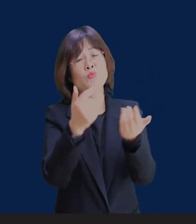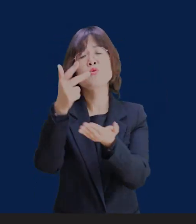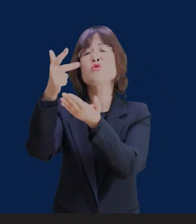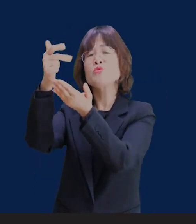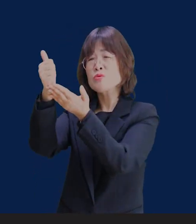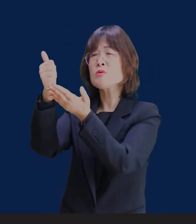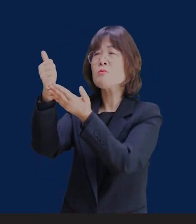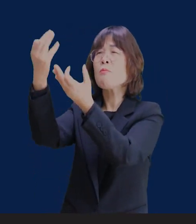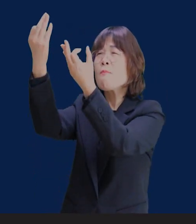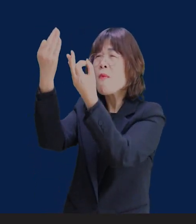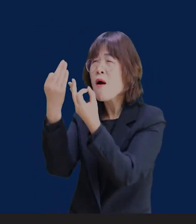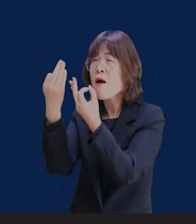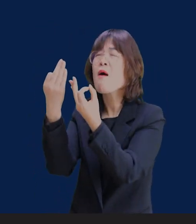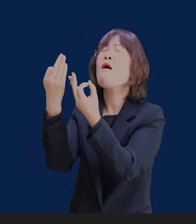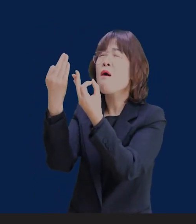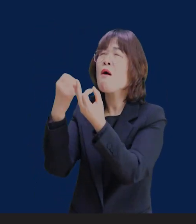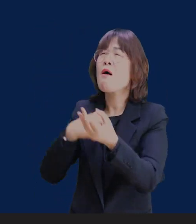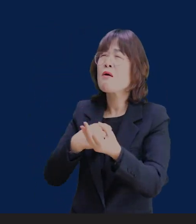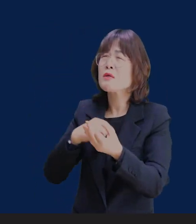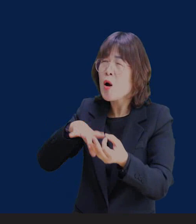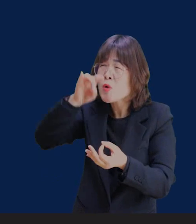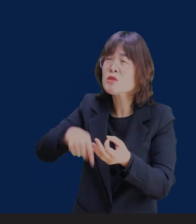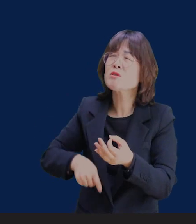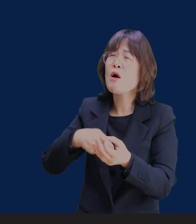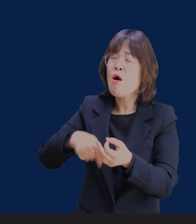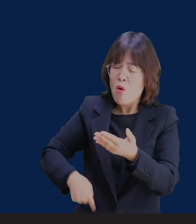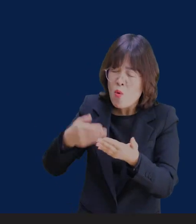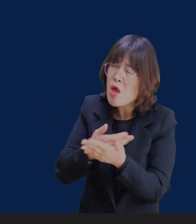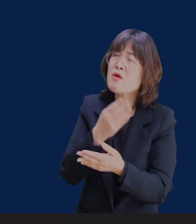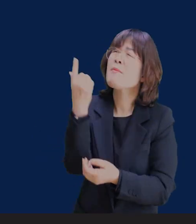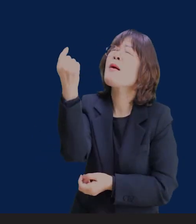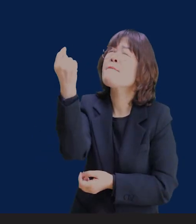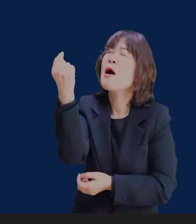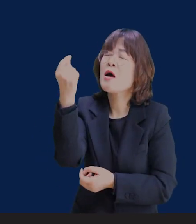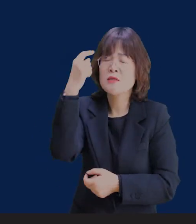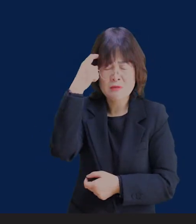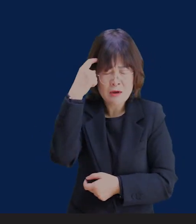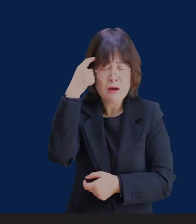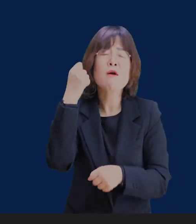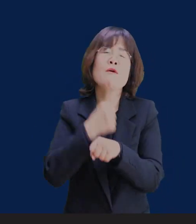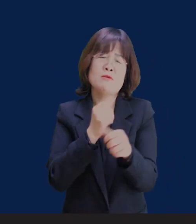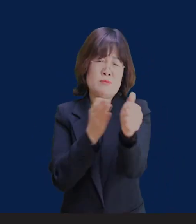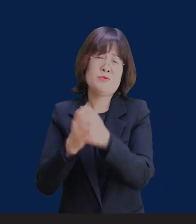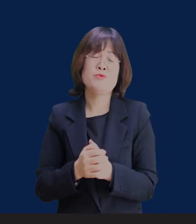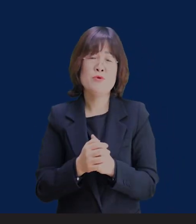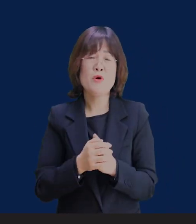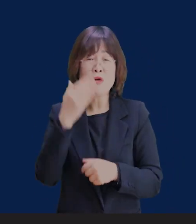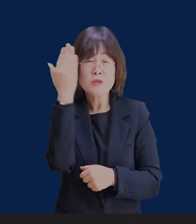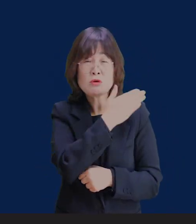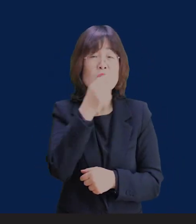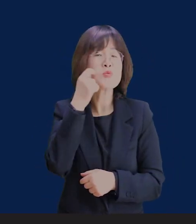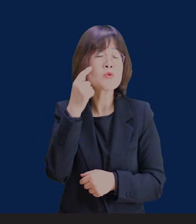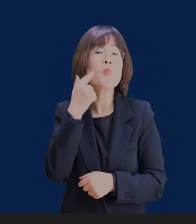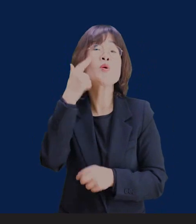우리에게 회개하라는 주님의 사인으로 받아들이셔야 돼요. 거룩하지 못하고 정결하지 못한 목회자들,